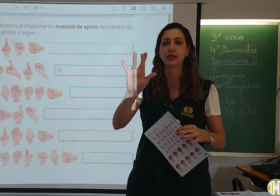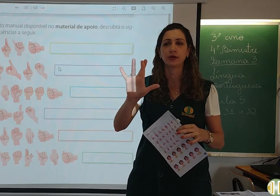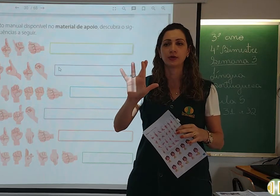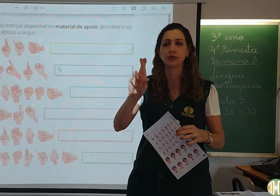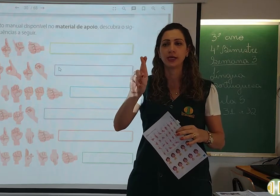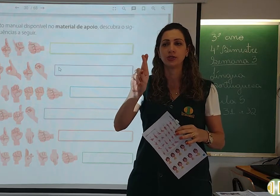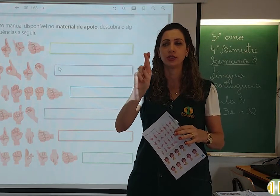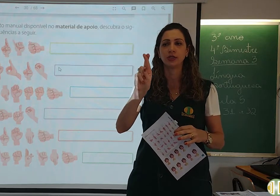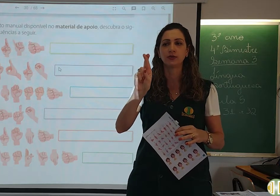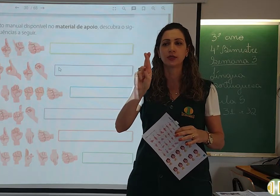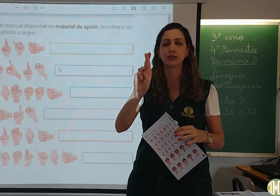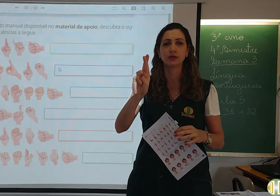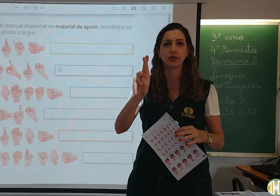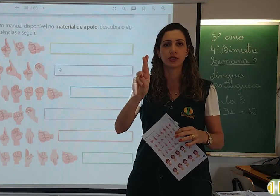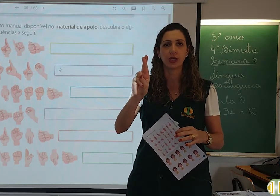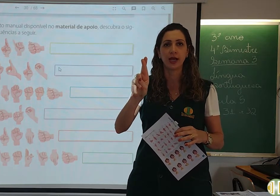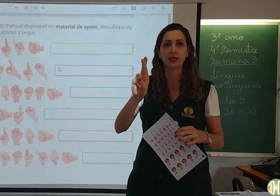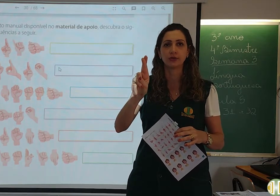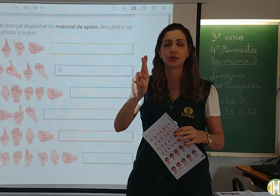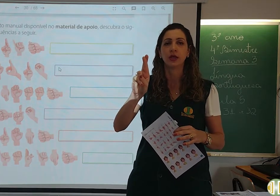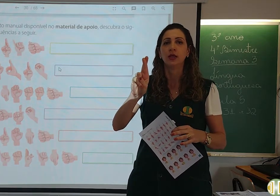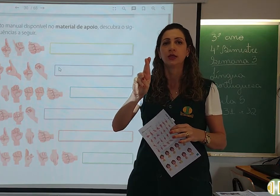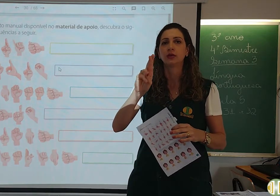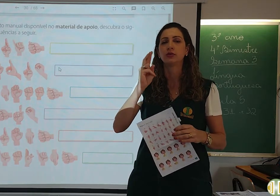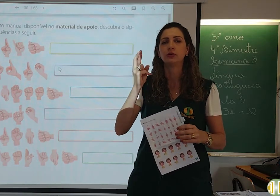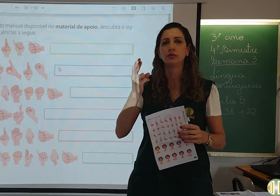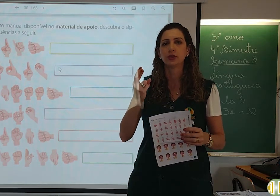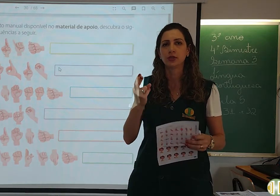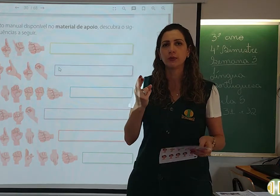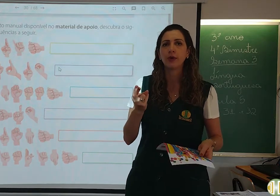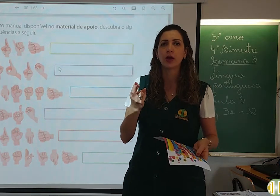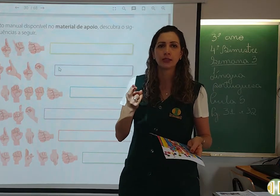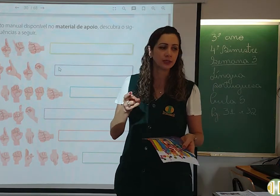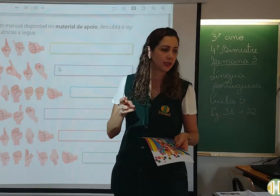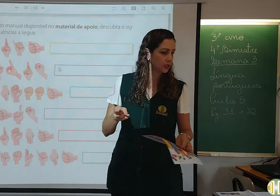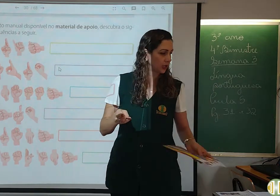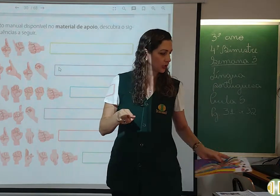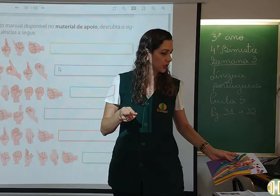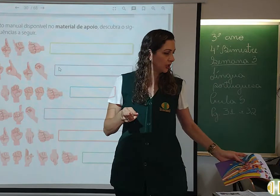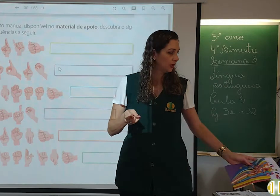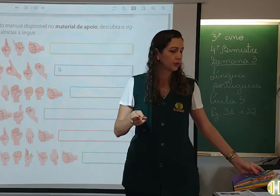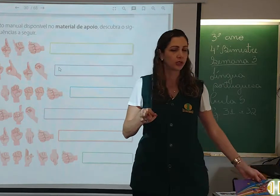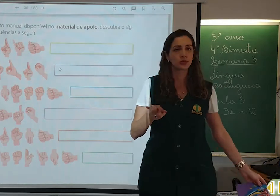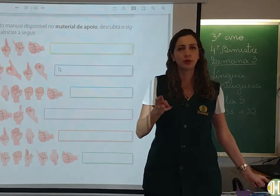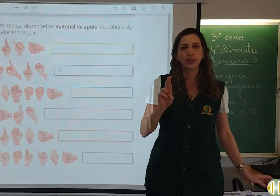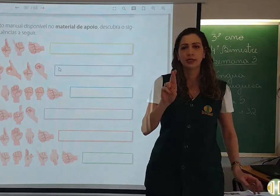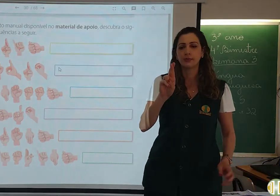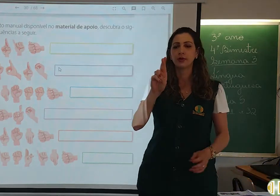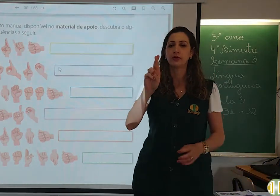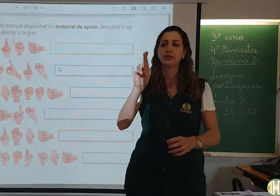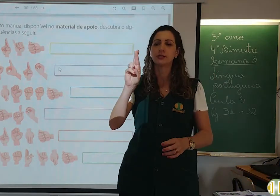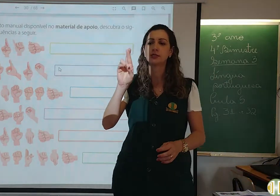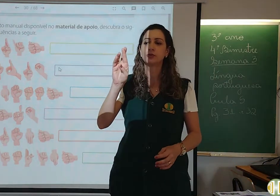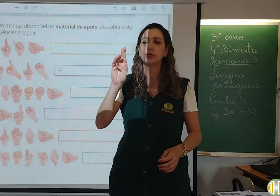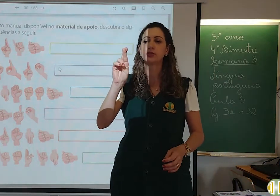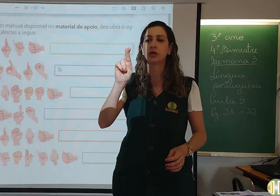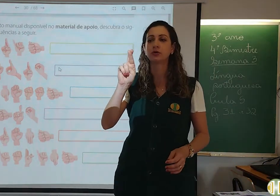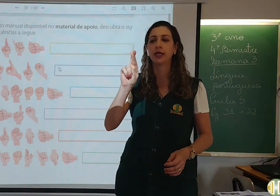é cruzadinho, os dedos fechados. Tá, tudo isso importa, tá, gente? Porque de uma letra para outra, às vezes muda só o